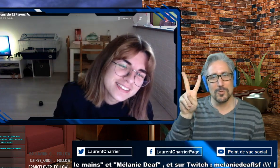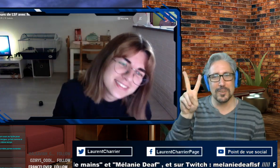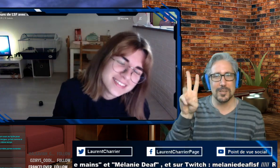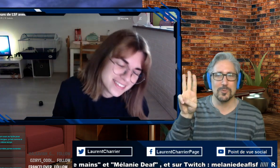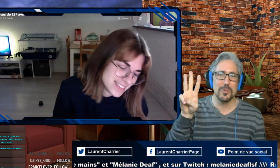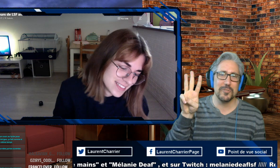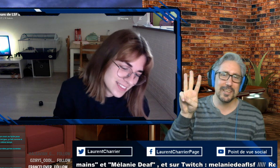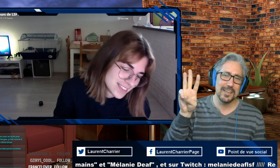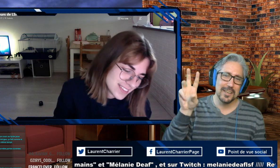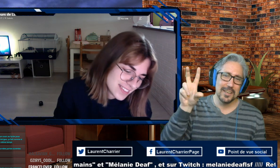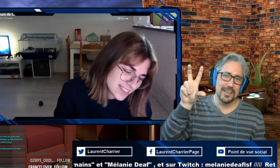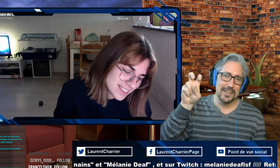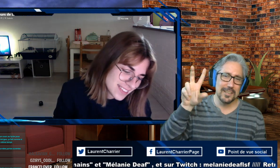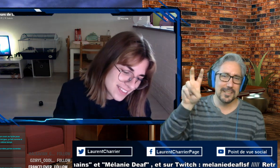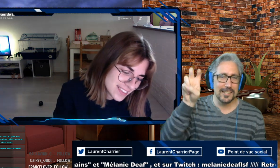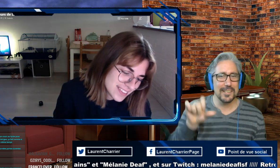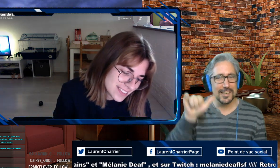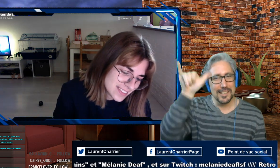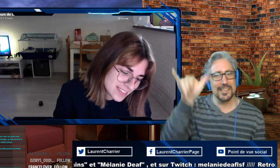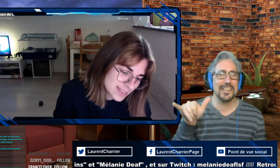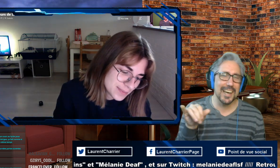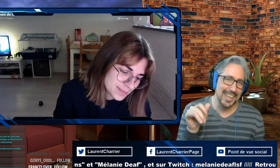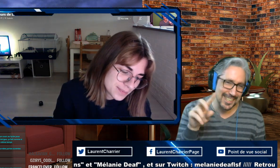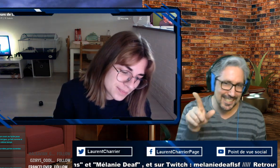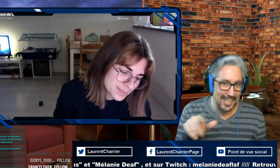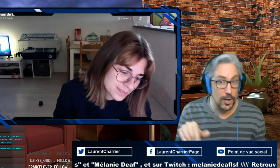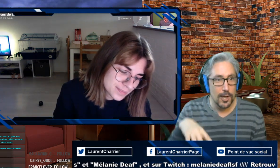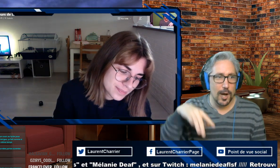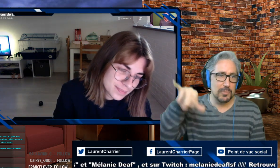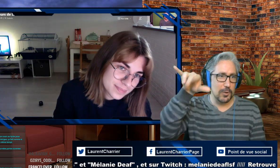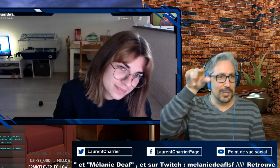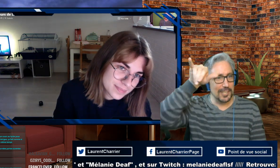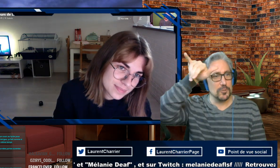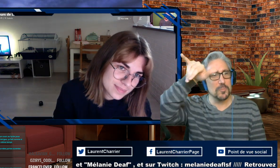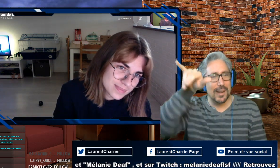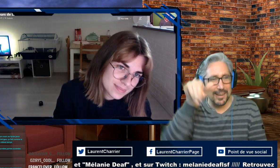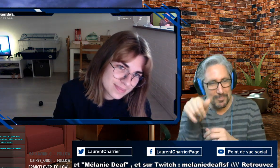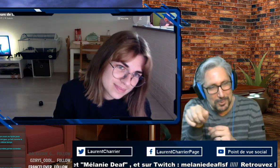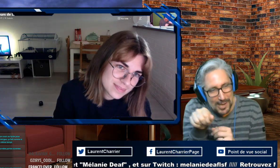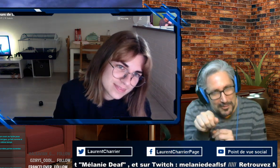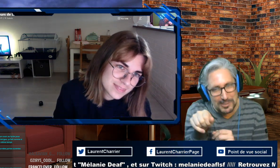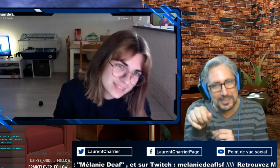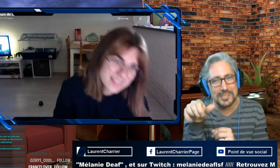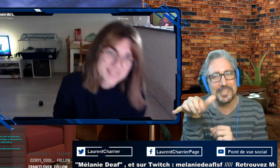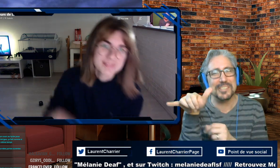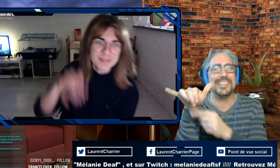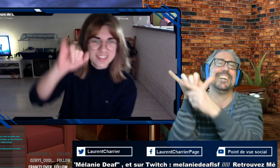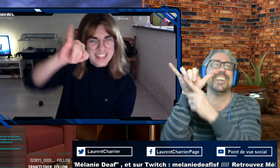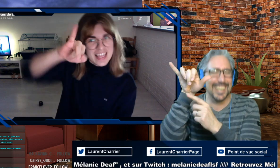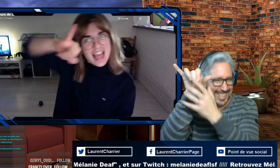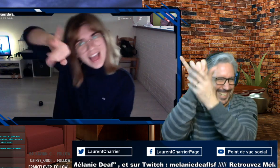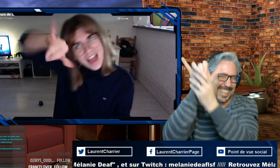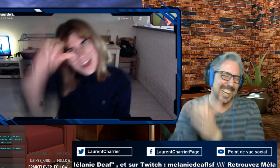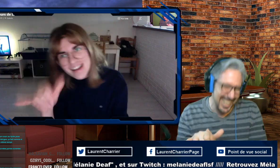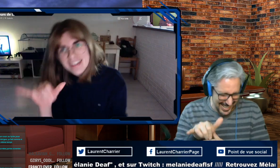U, V, W, X, I, Y, Z. Ah oh, putain, le Y, j'ai du mal. Hein. Mon doigt, il a fait.